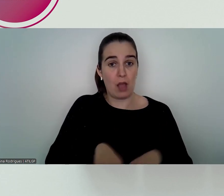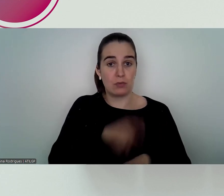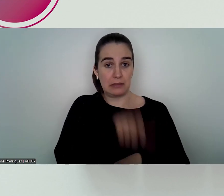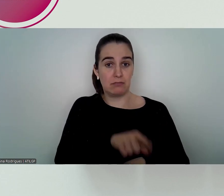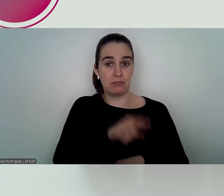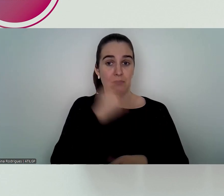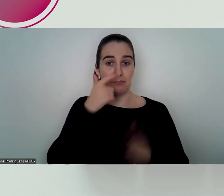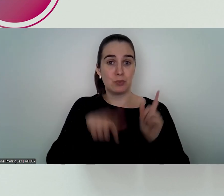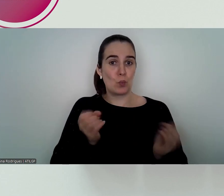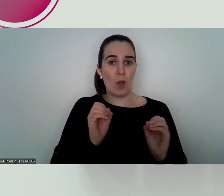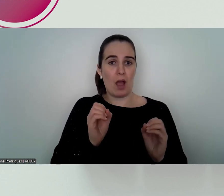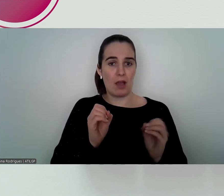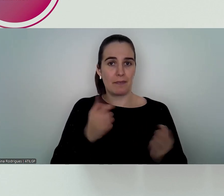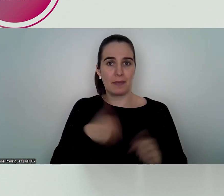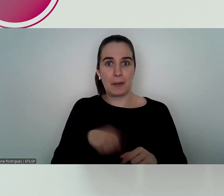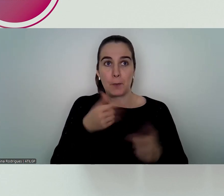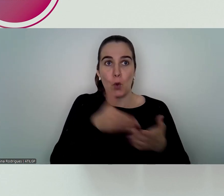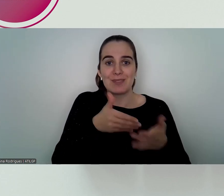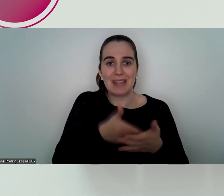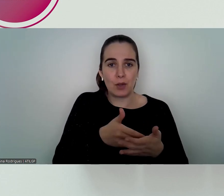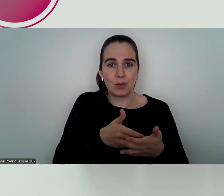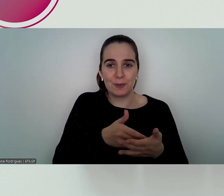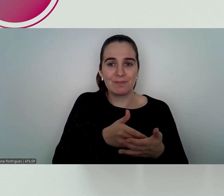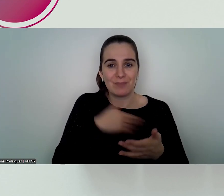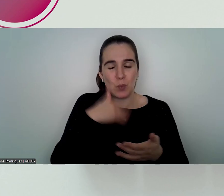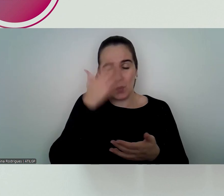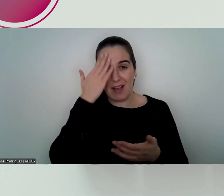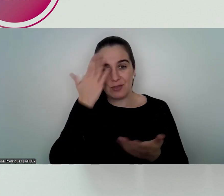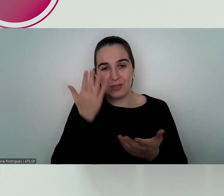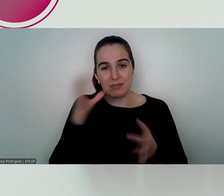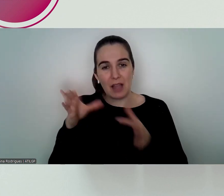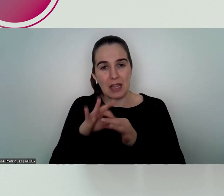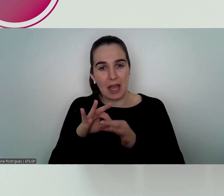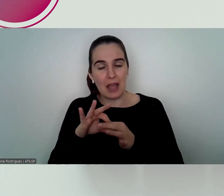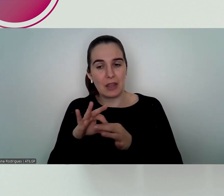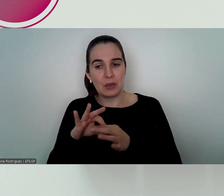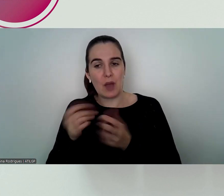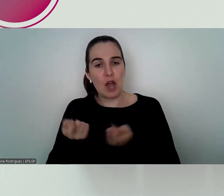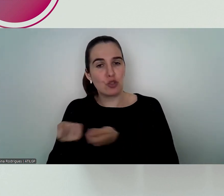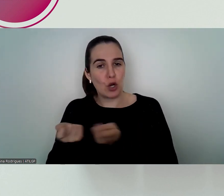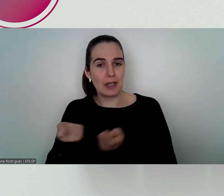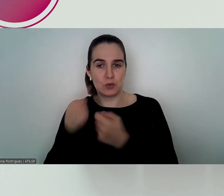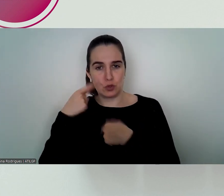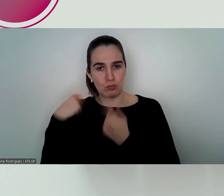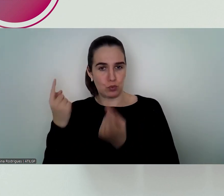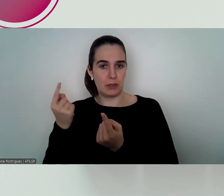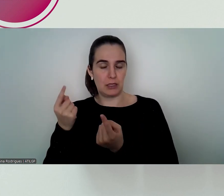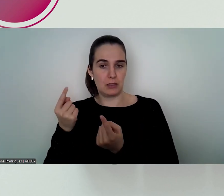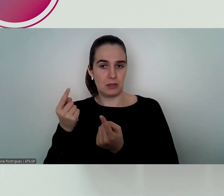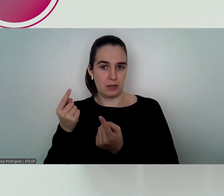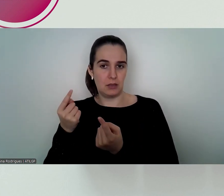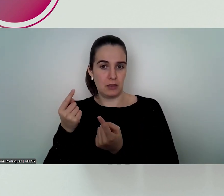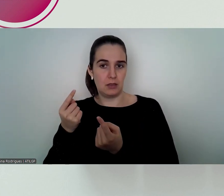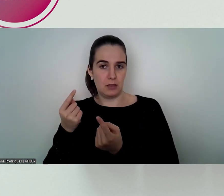qualquer obstáculo que me parece ser relacionado depois às próprias organizações públicas onde o princípio tem que